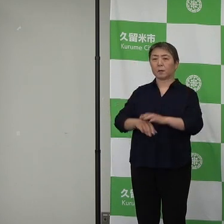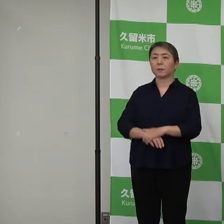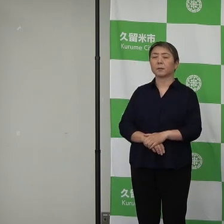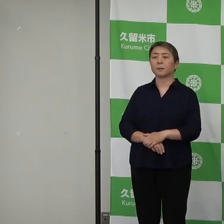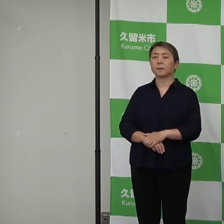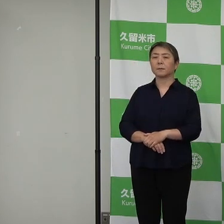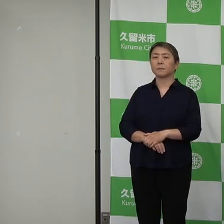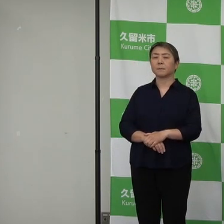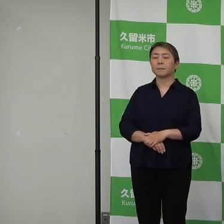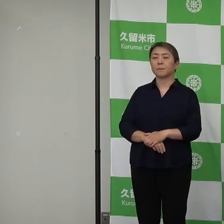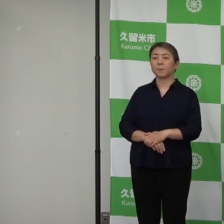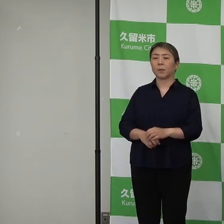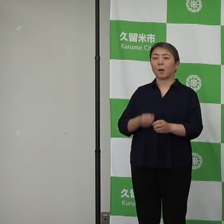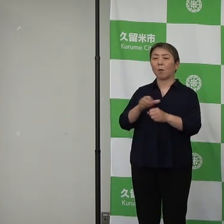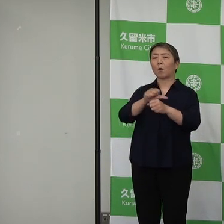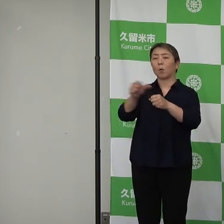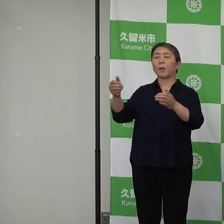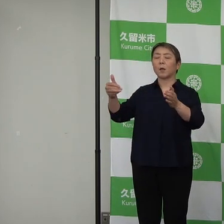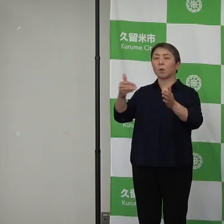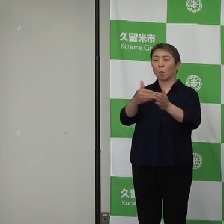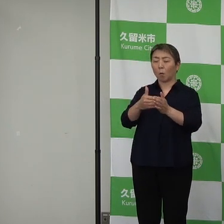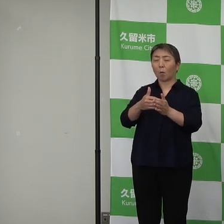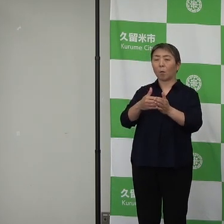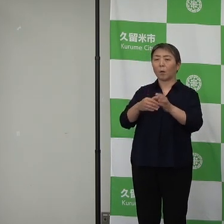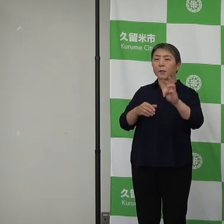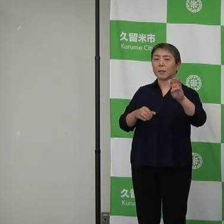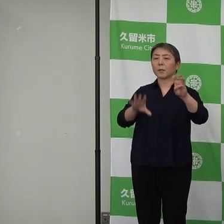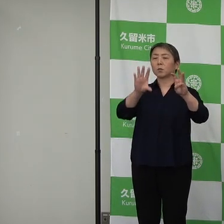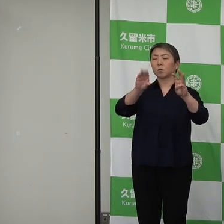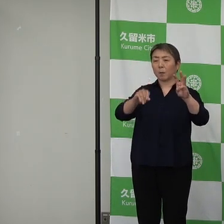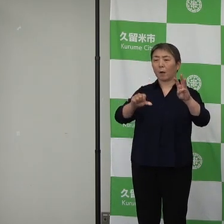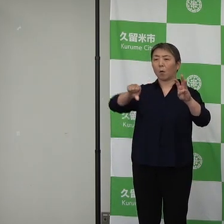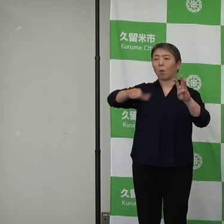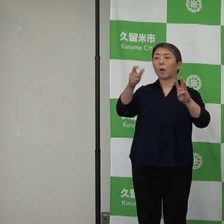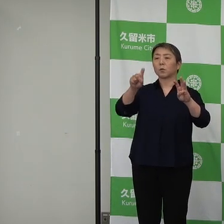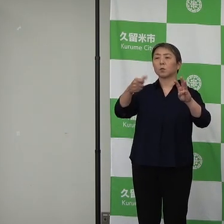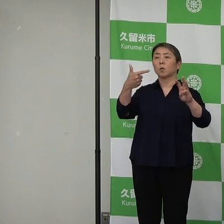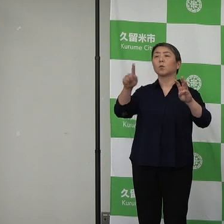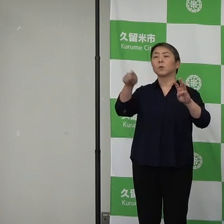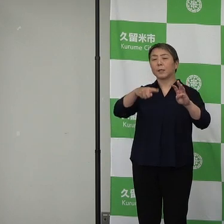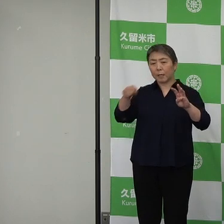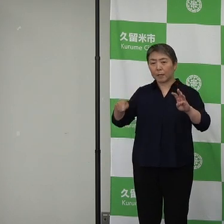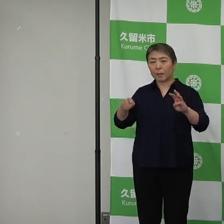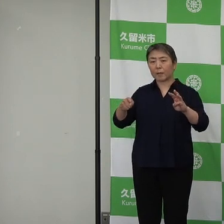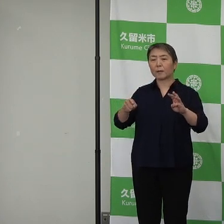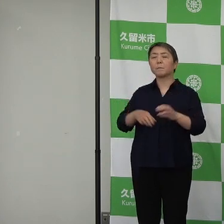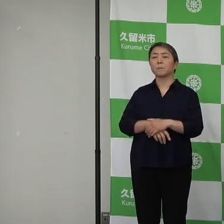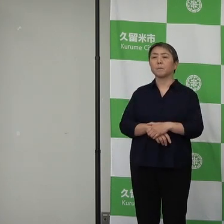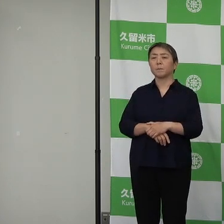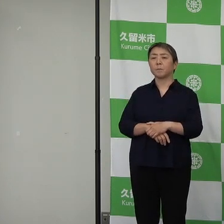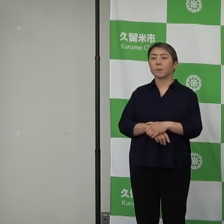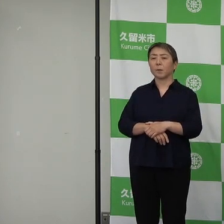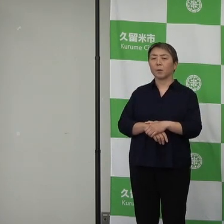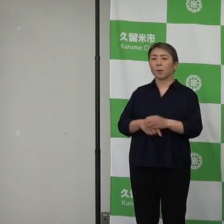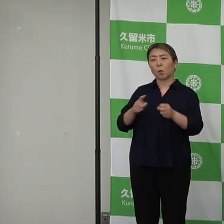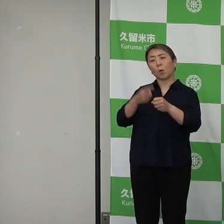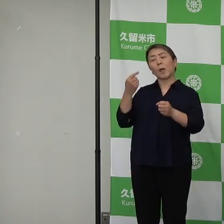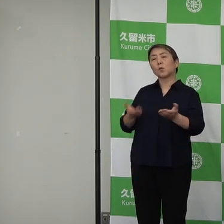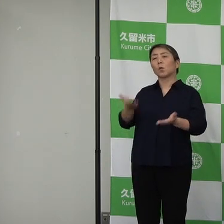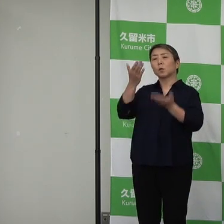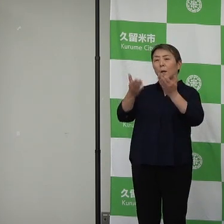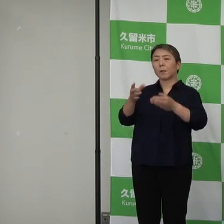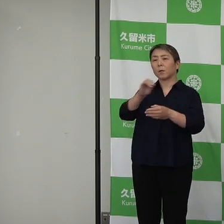と思います。令和5年度末の人口が30万516人となっており、前年度比で